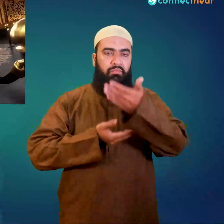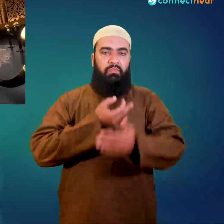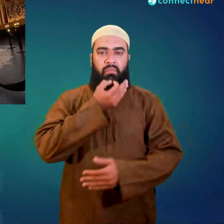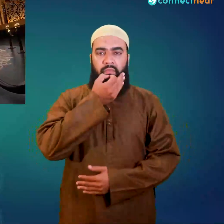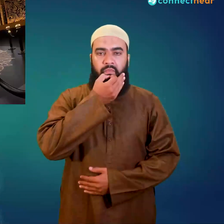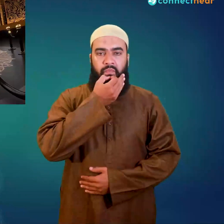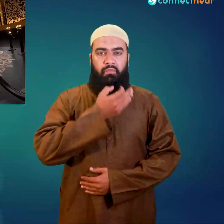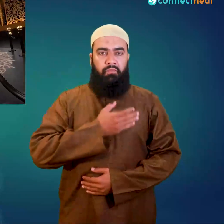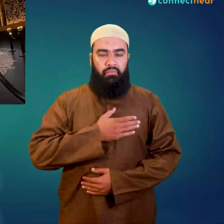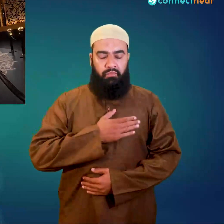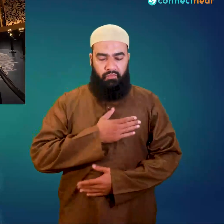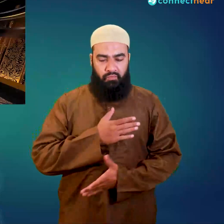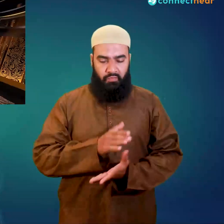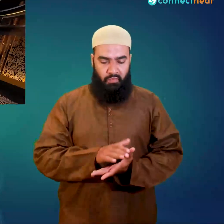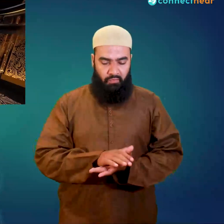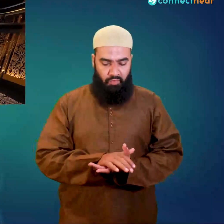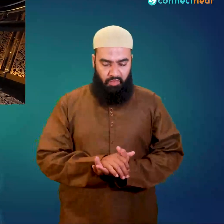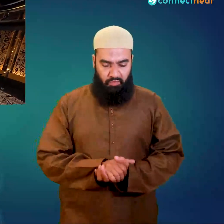يتدبرون